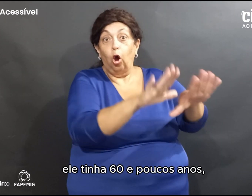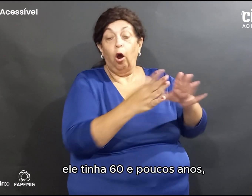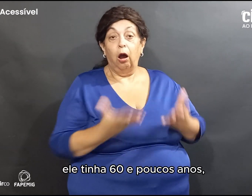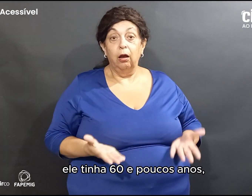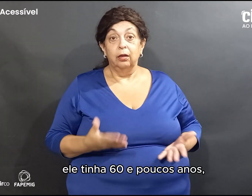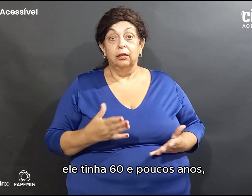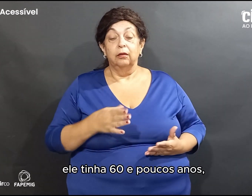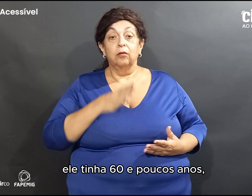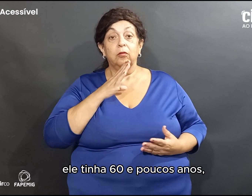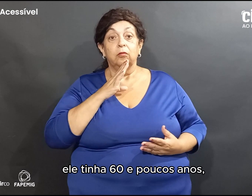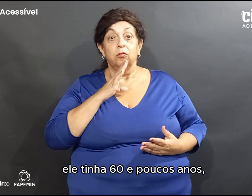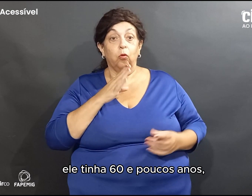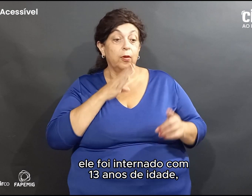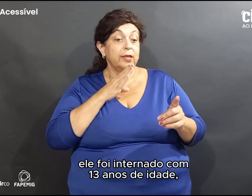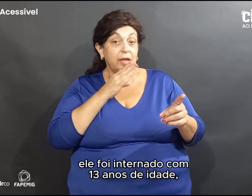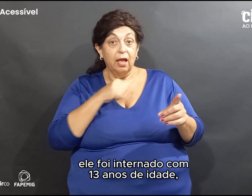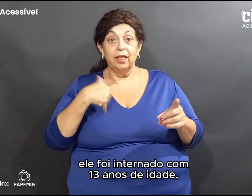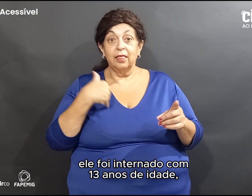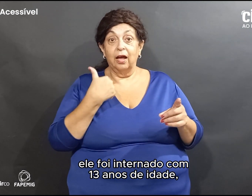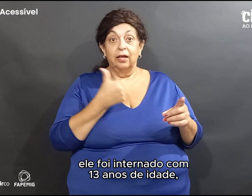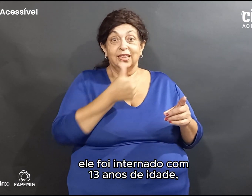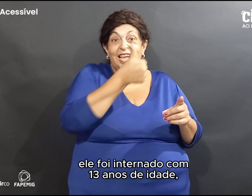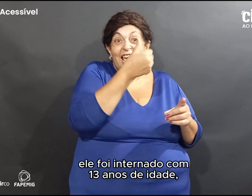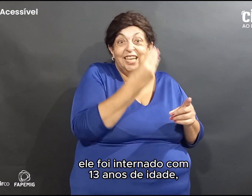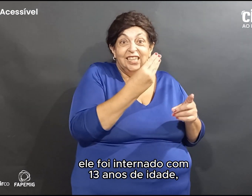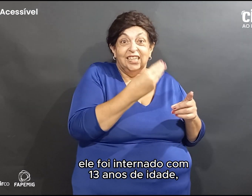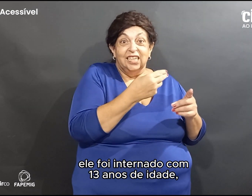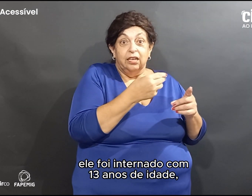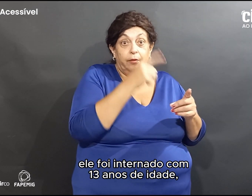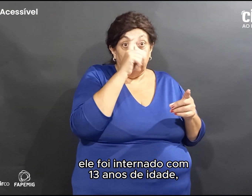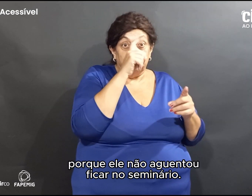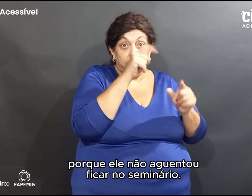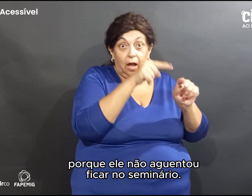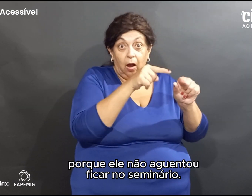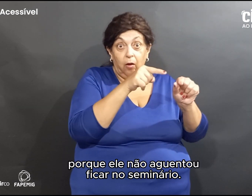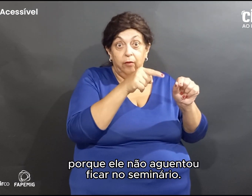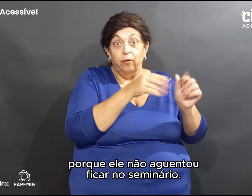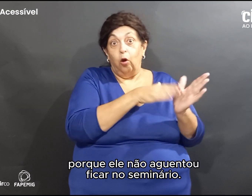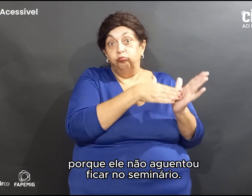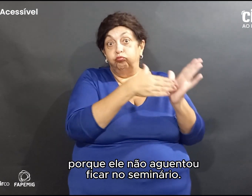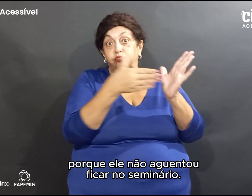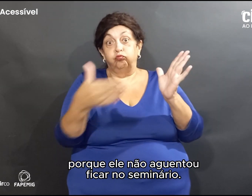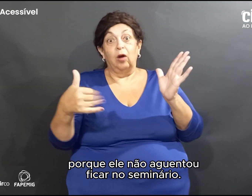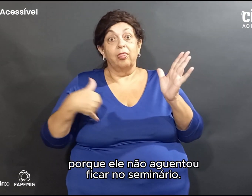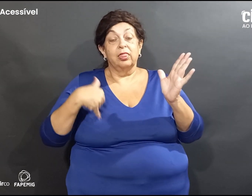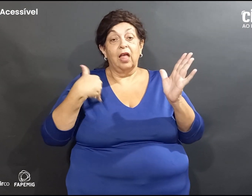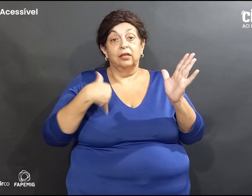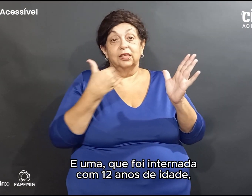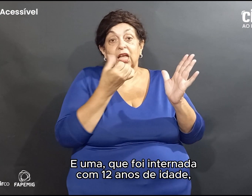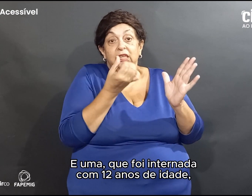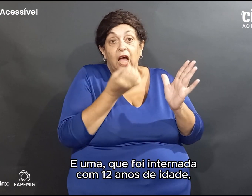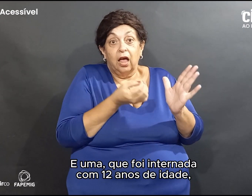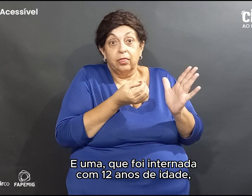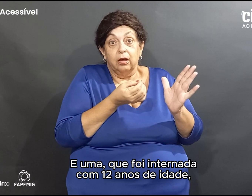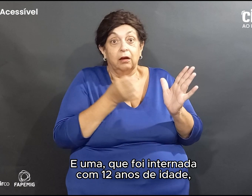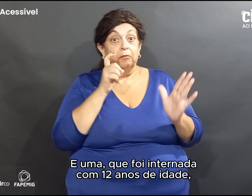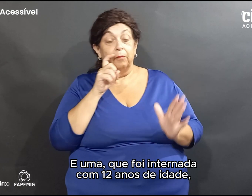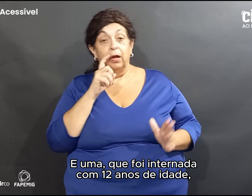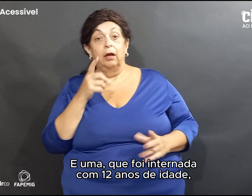tinha 60 e poucos anos, ele foi internado com 13 anos de idade, né, porque ele não aguentou ficar no seminário. E uma que foi internada com 12